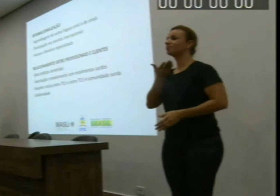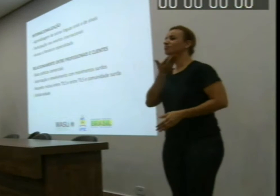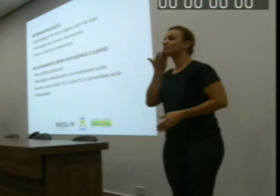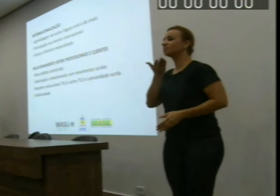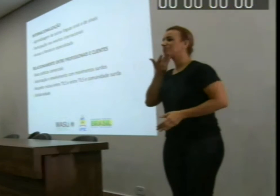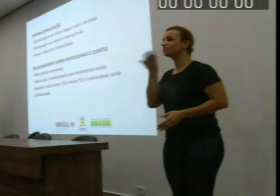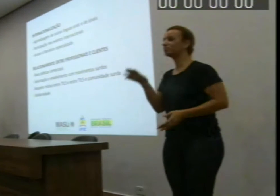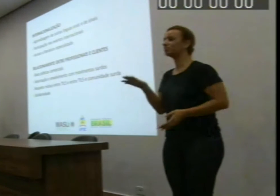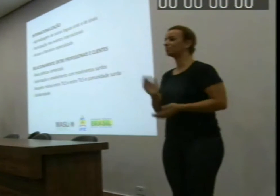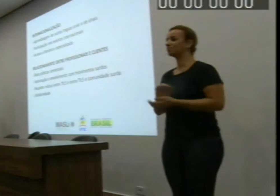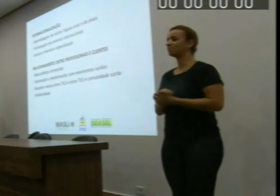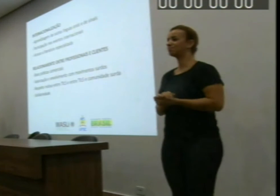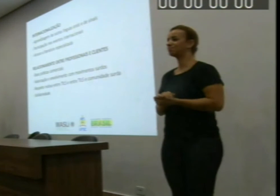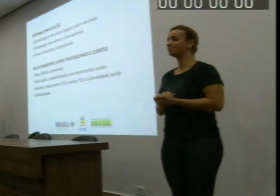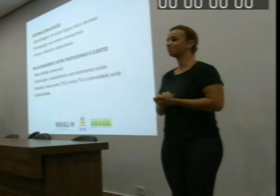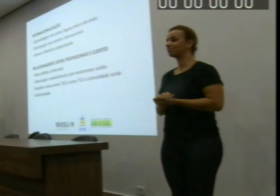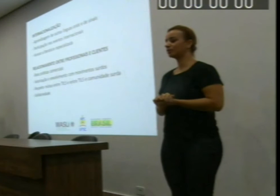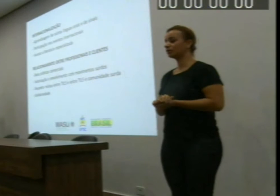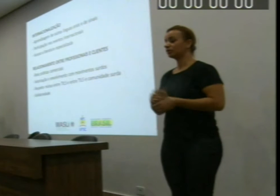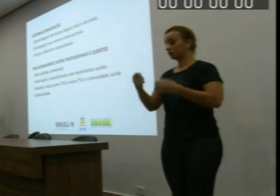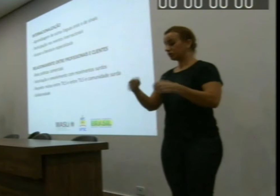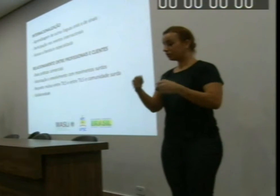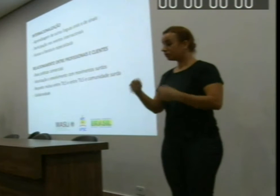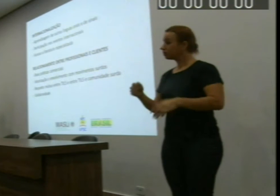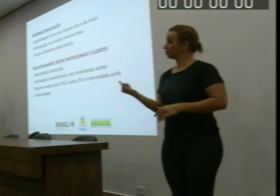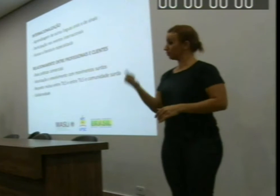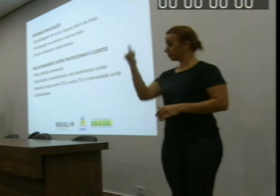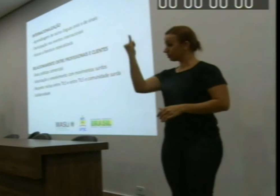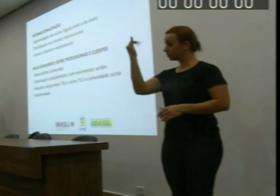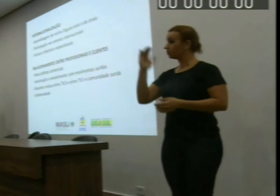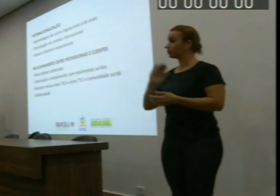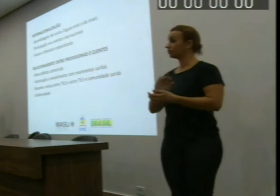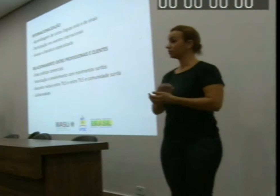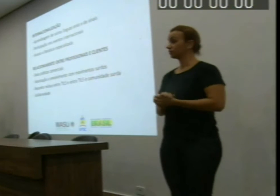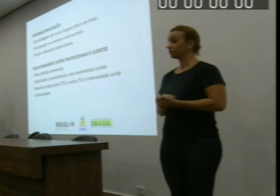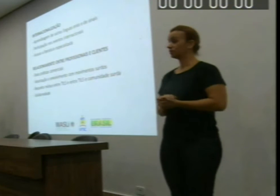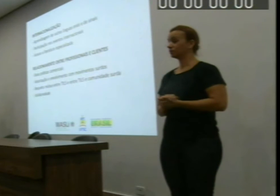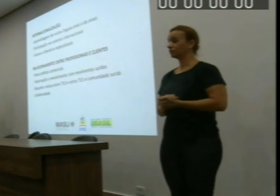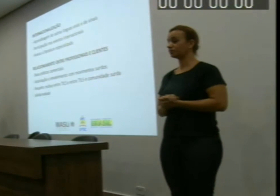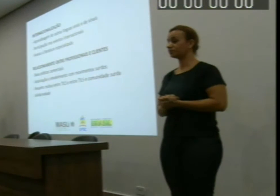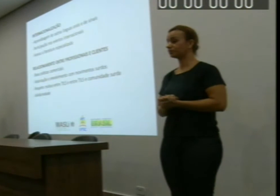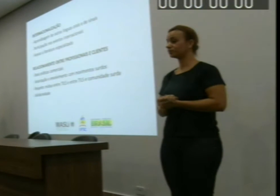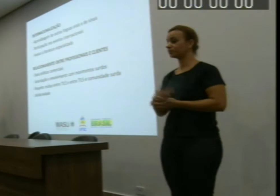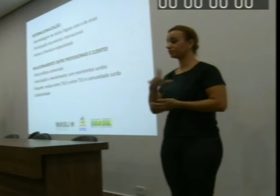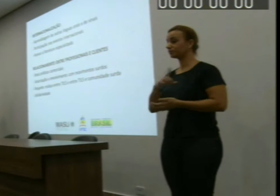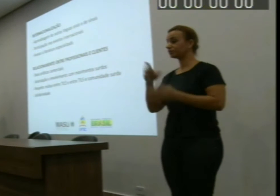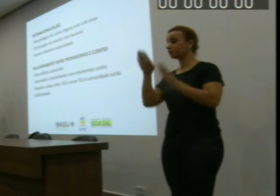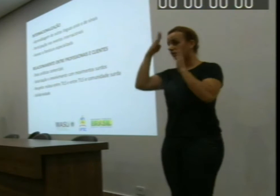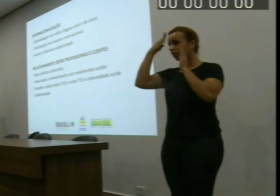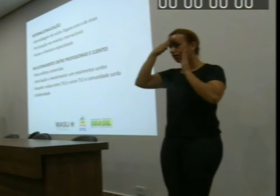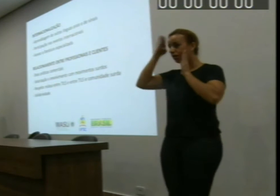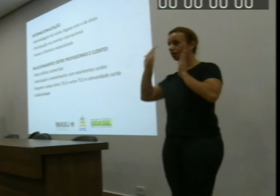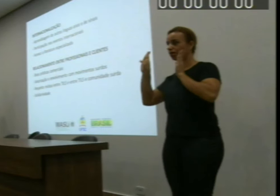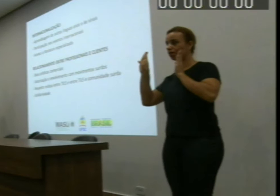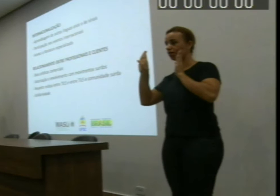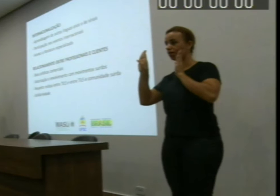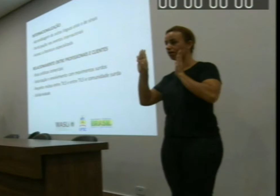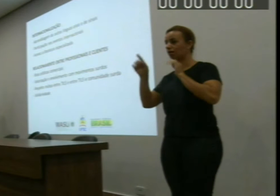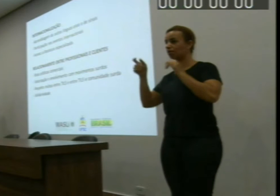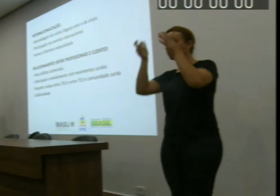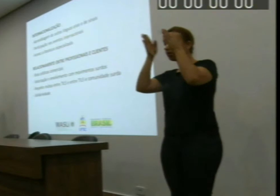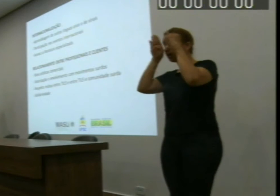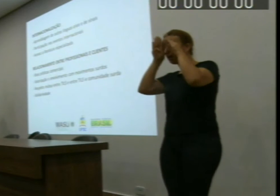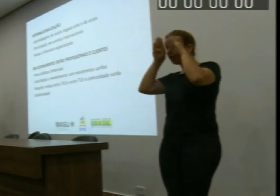língua estrangeira então é é é interessante que a gente a nos Abra para essa perspectiva a perspectiva da